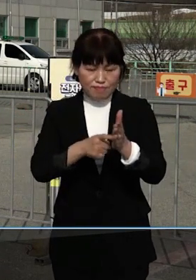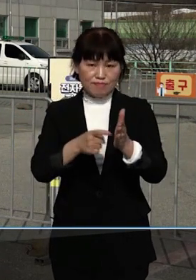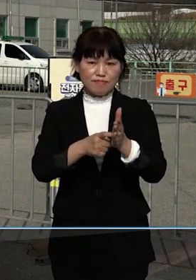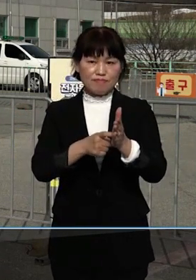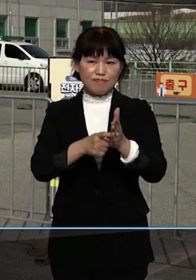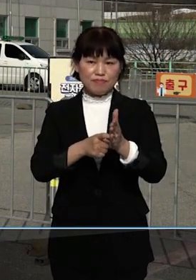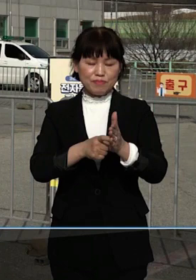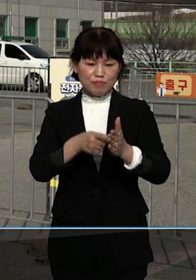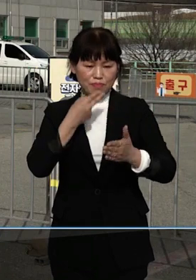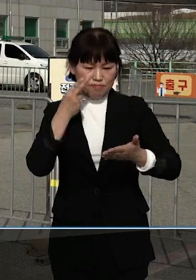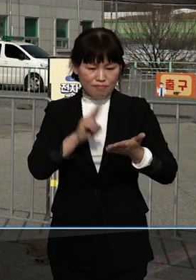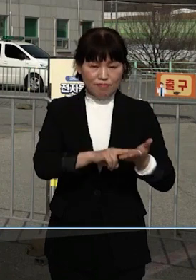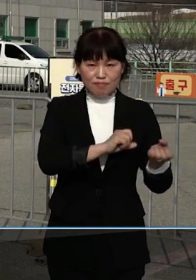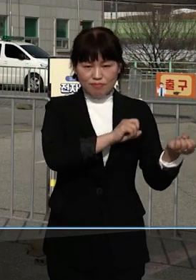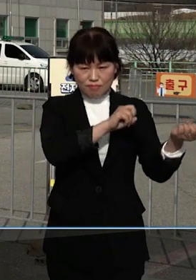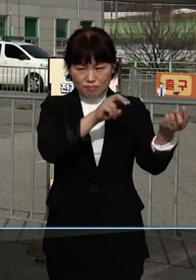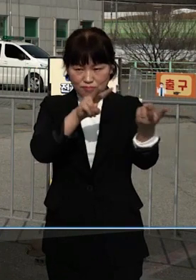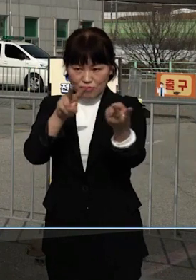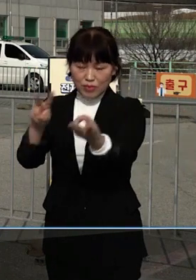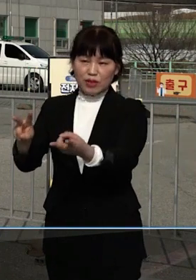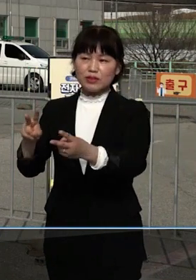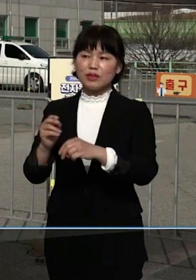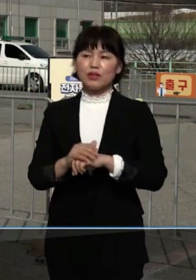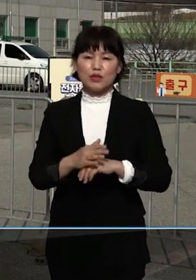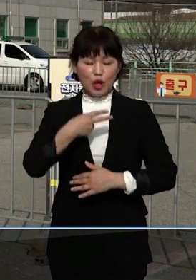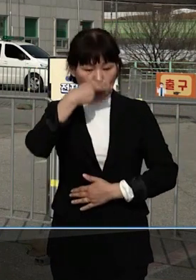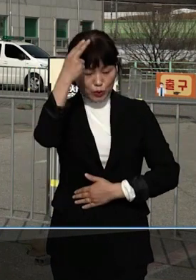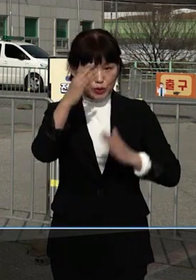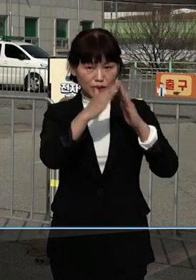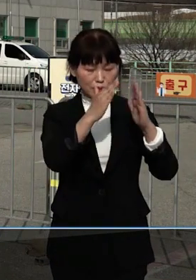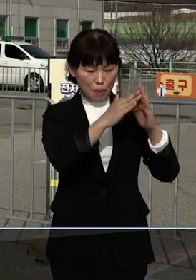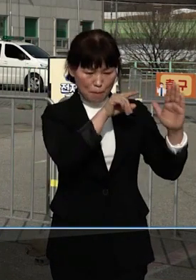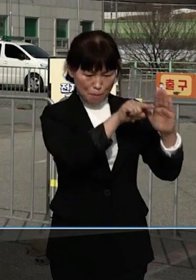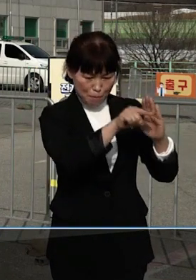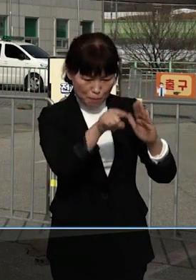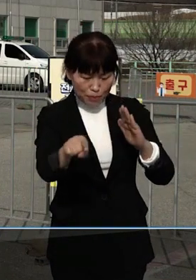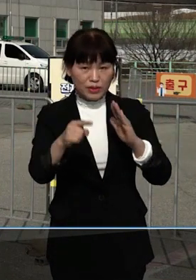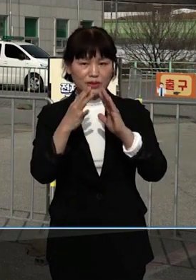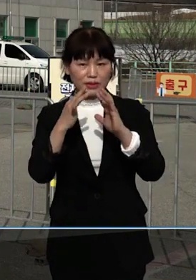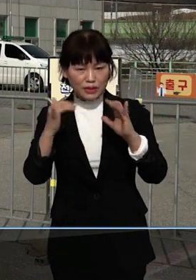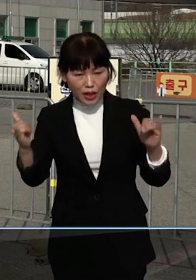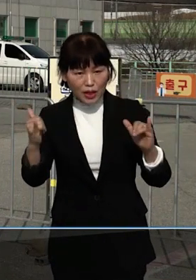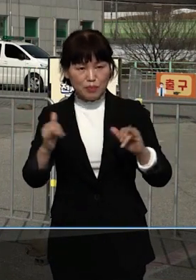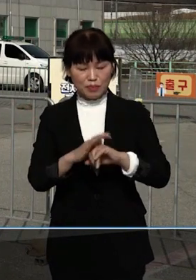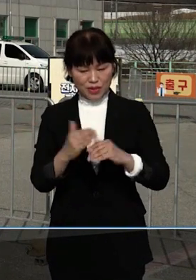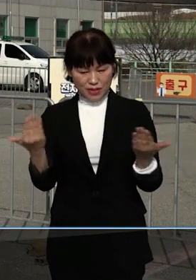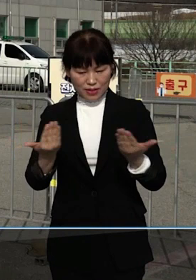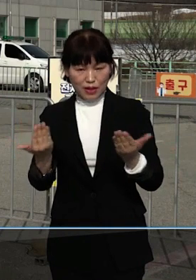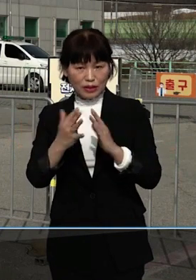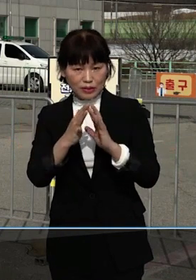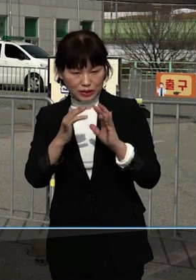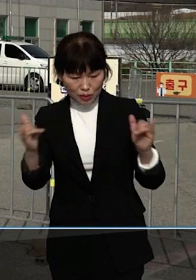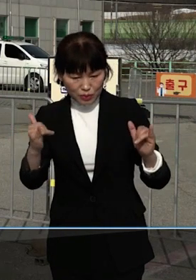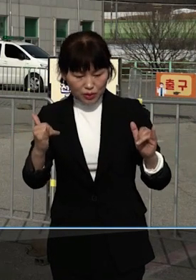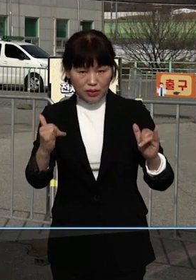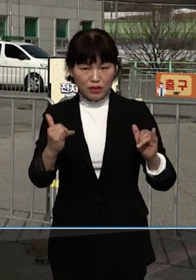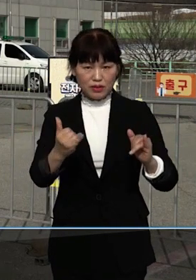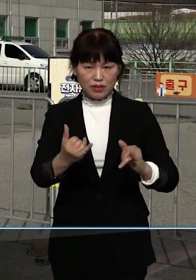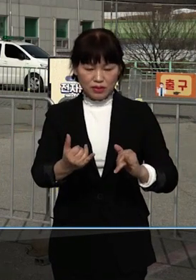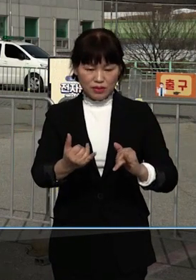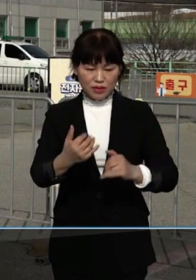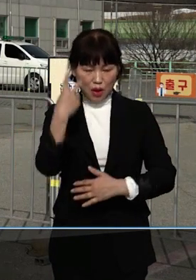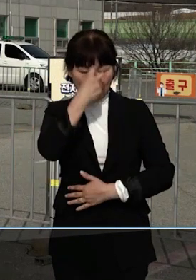양평읍 유흥업소 방문자 및 종사자의 18일 당일 내에 검사를 받을